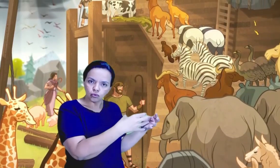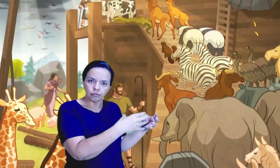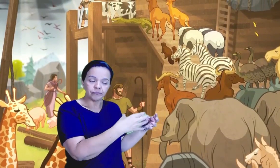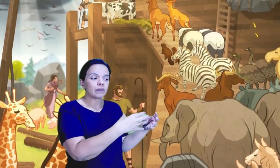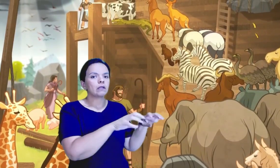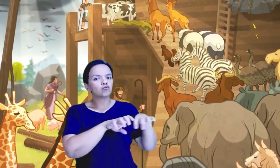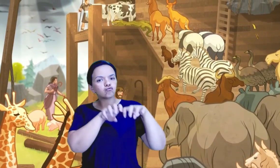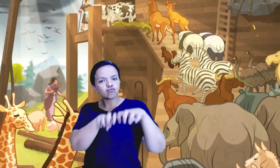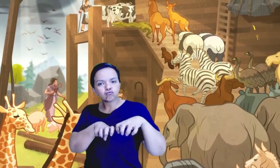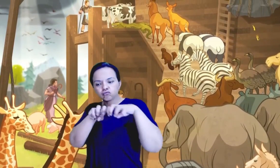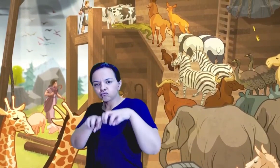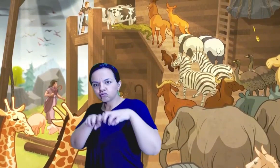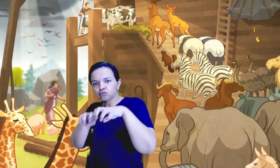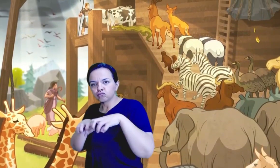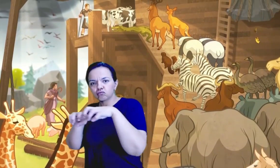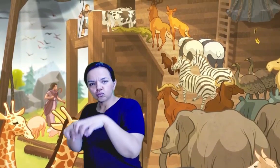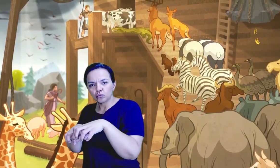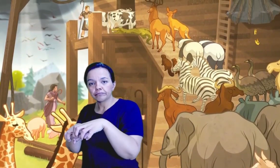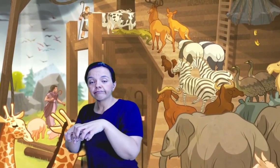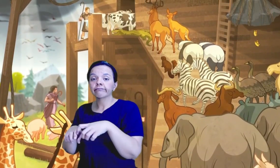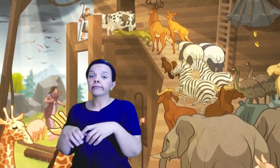7 dias depois começou a chover.